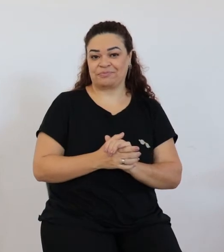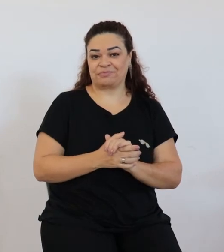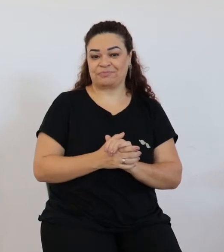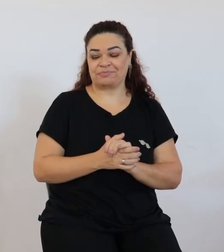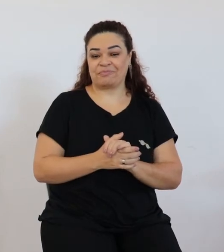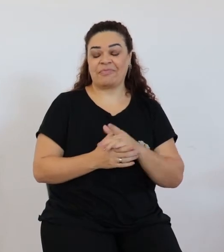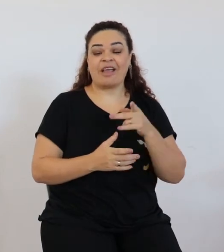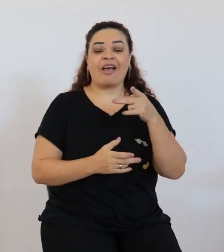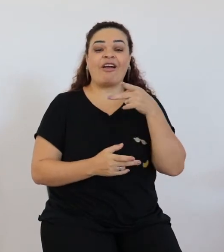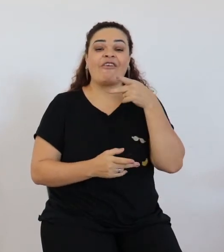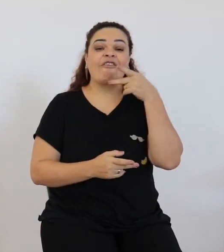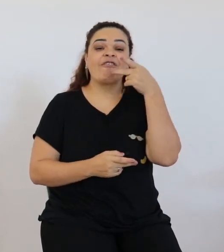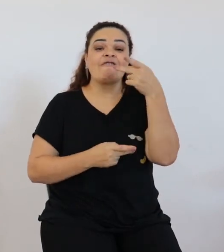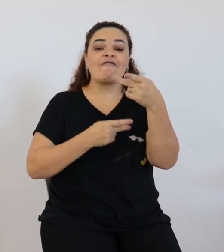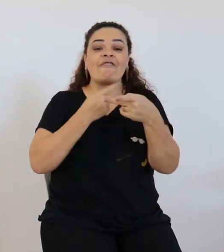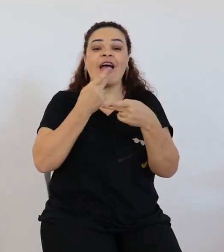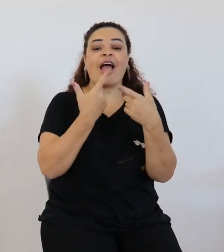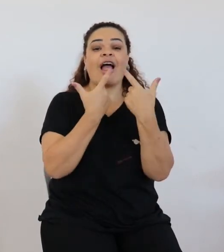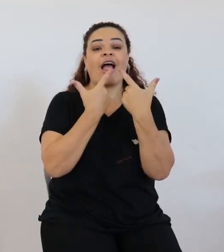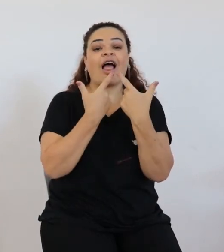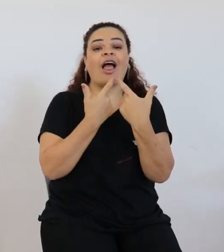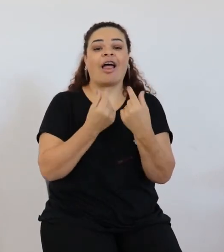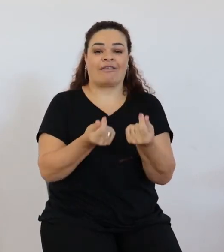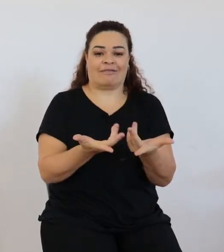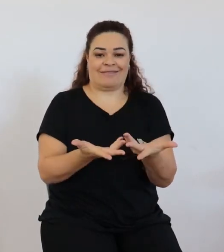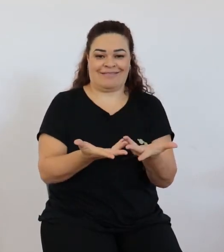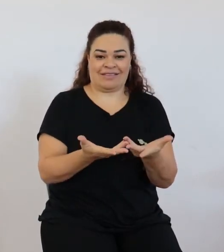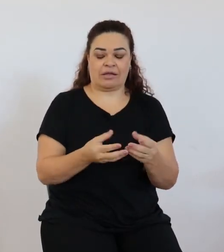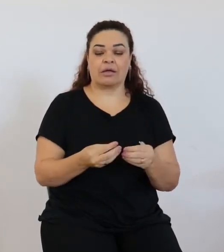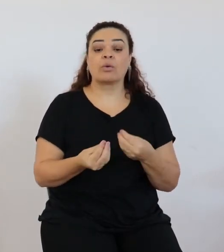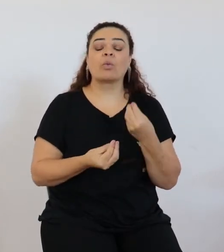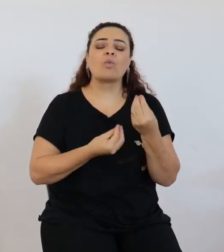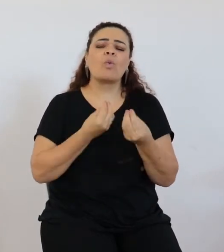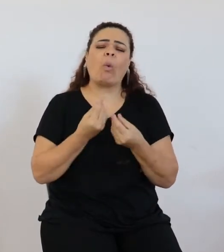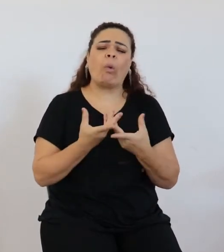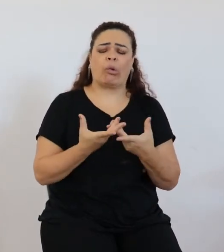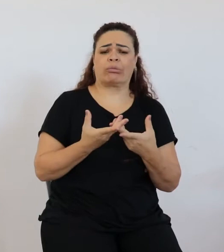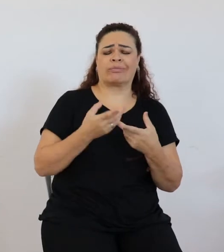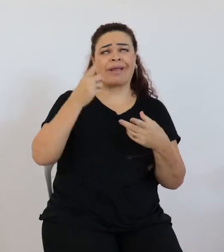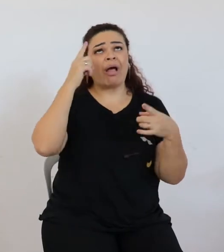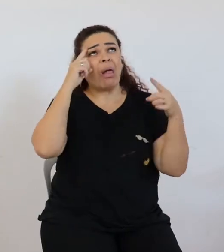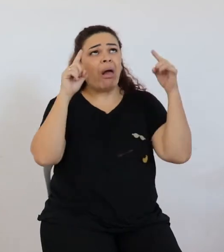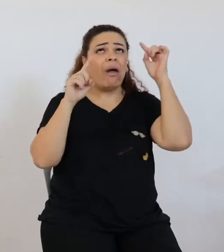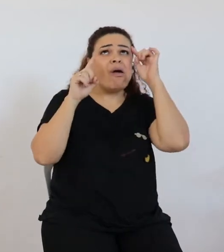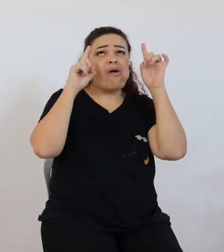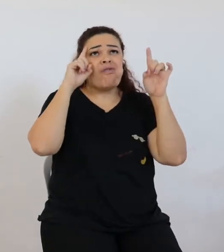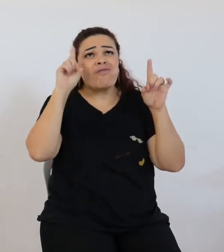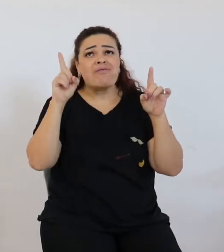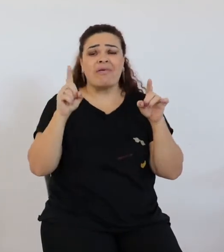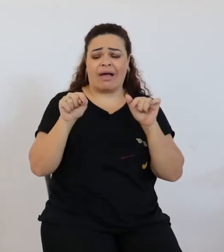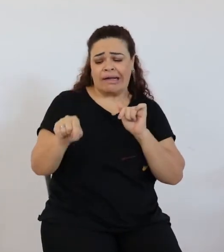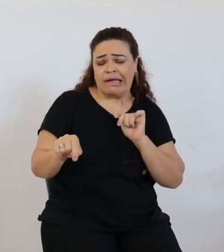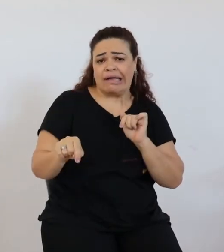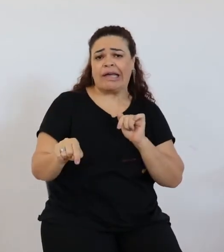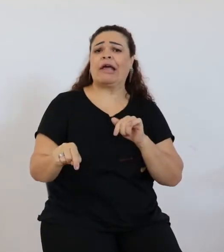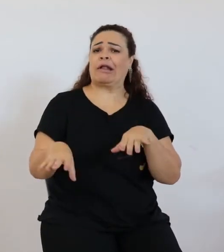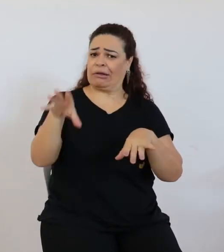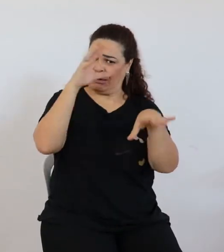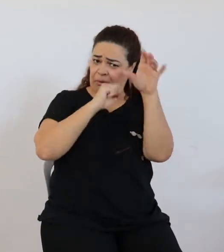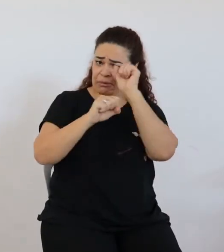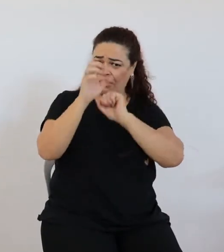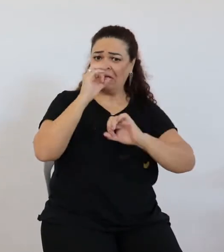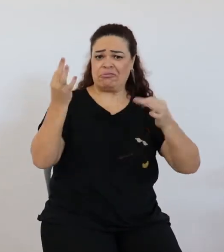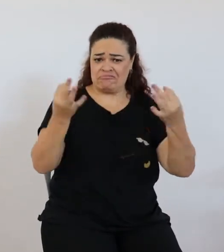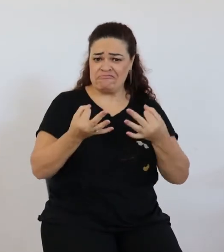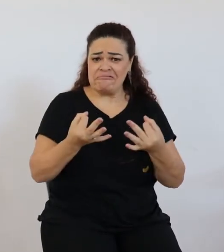de fala e linguagem, porque muitas vezes os pais ficam na dúvida, né? Será que ele está desenvolvendo bem ou não está? Será que ele